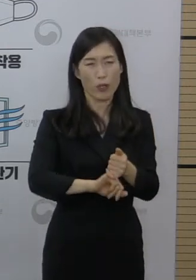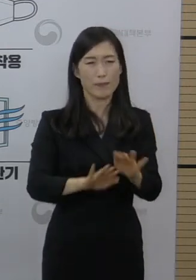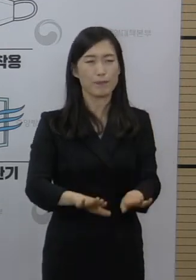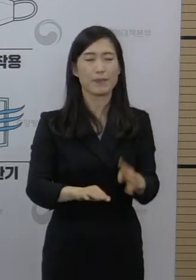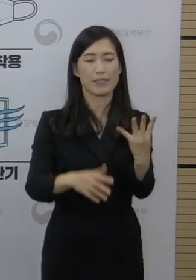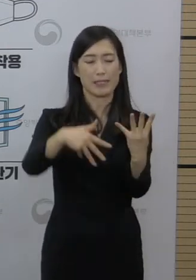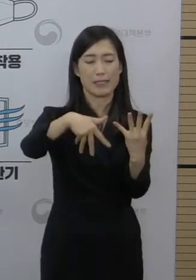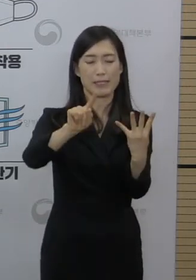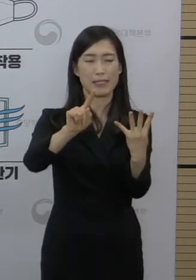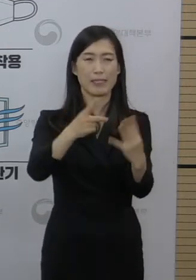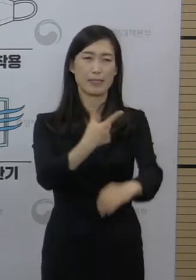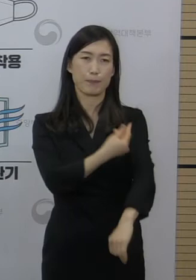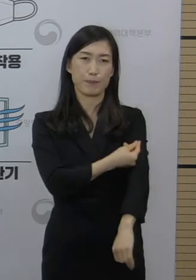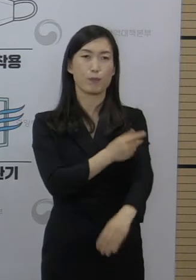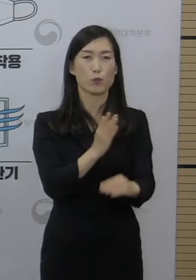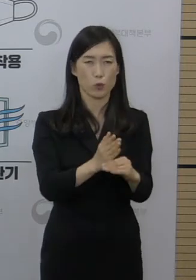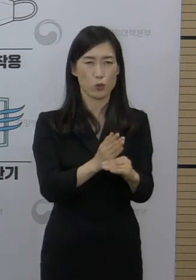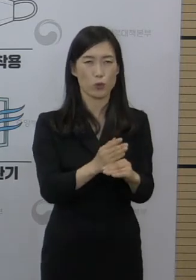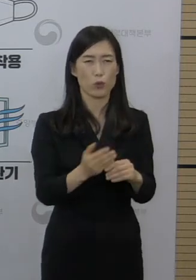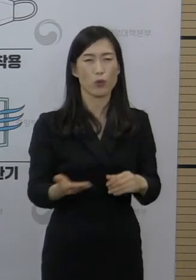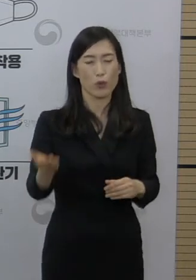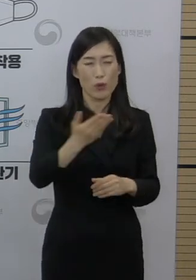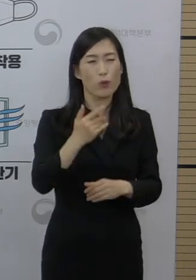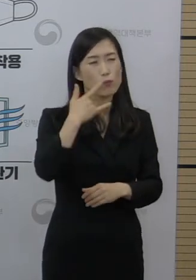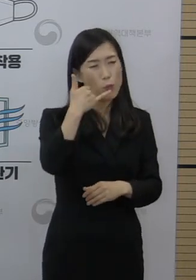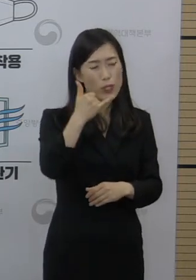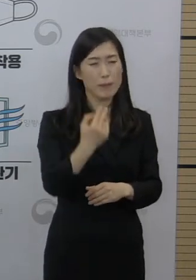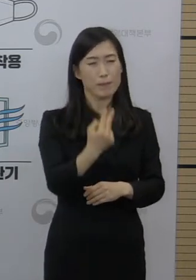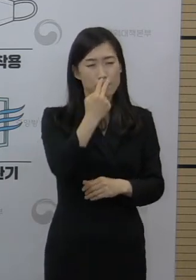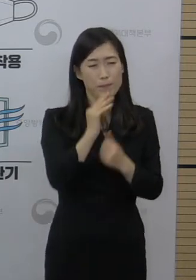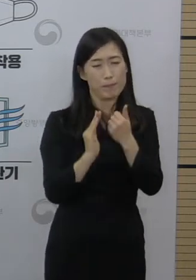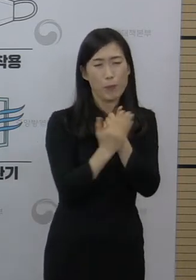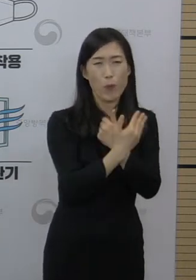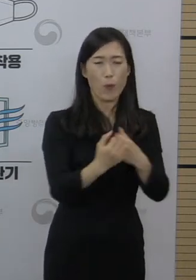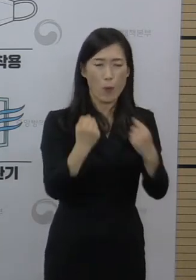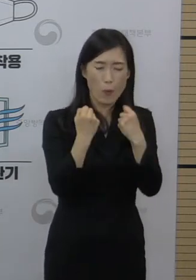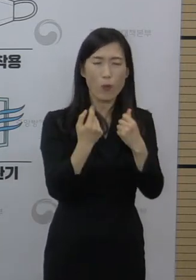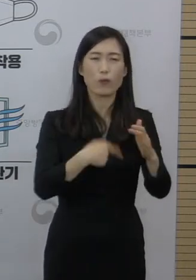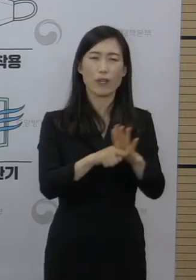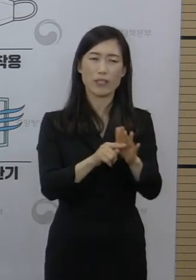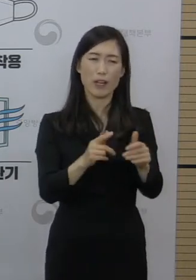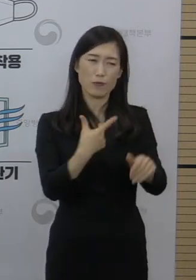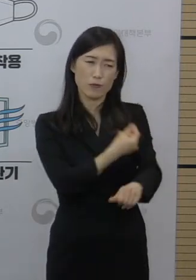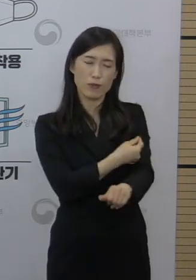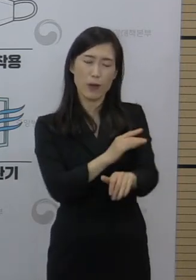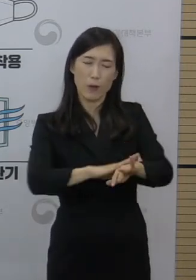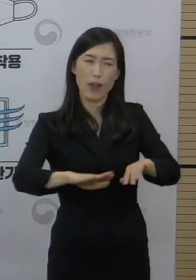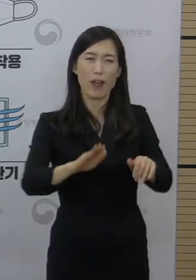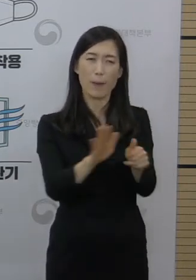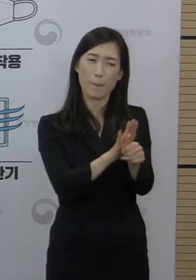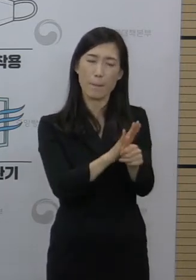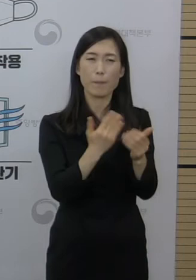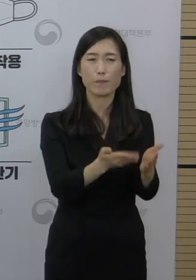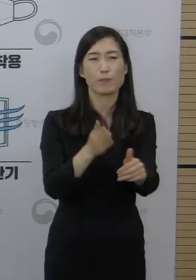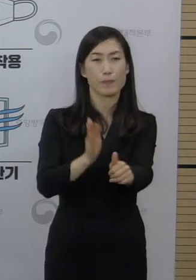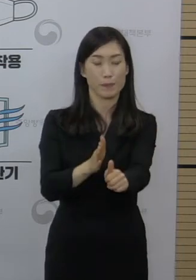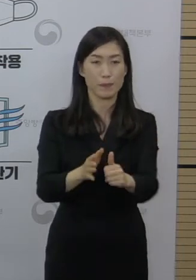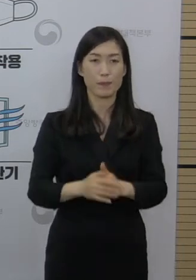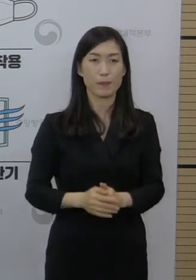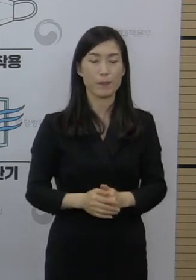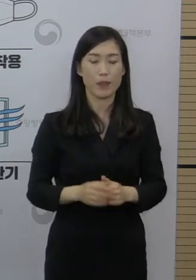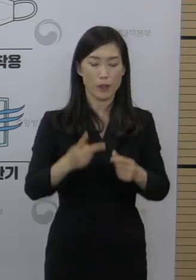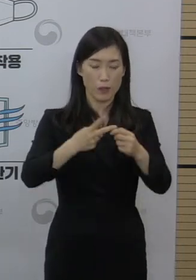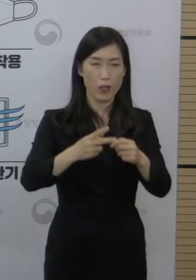시행 중입니다 부모님들의 생명 보호를 위해 접종을 챙겨 주시기를 당부를 드립니다 둘째 북 운용